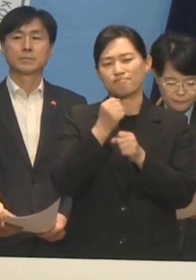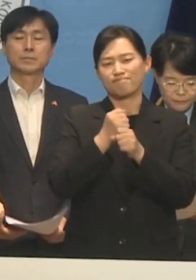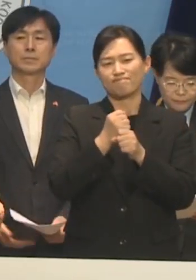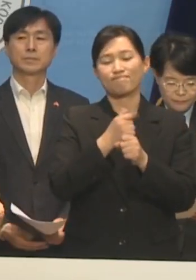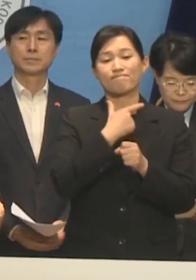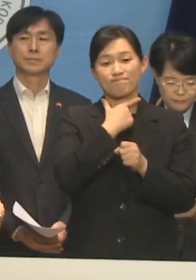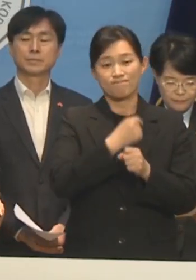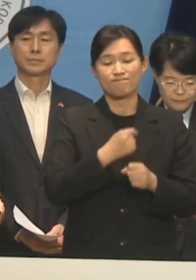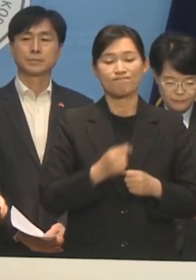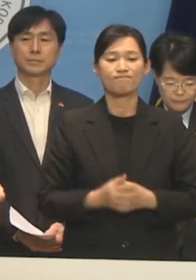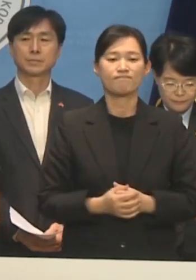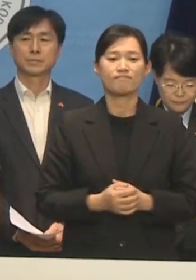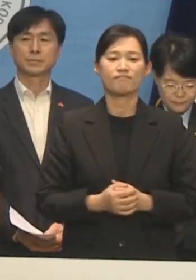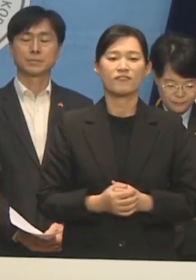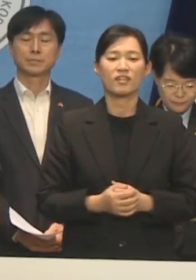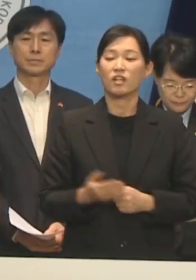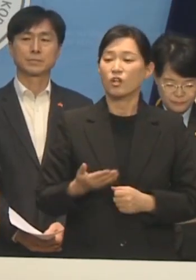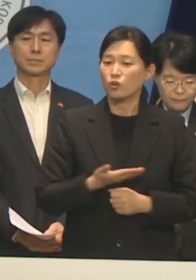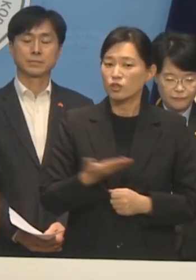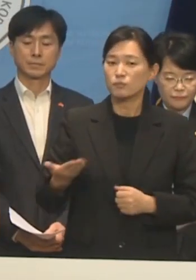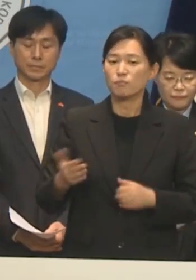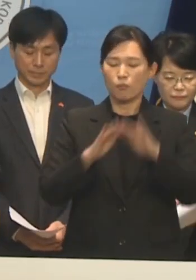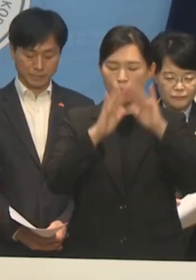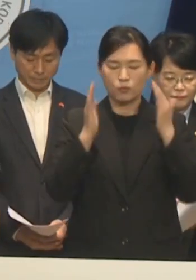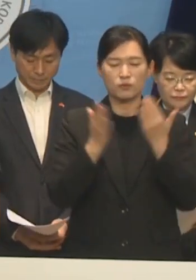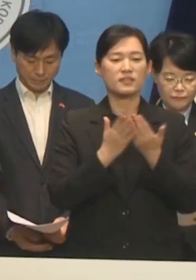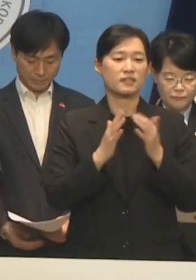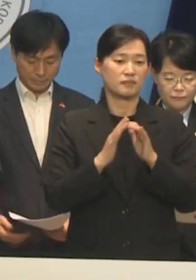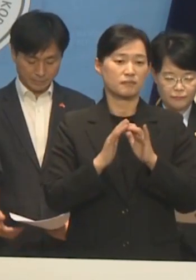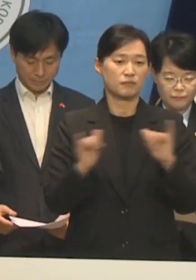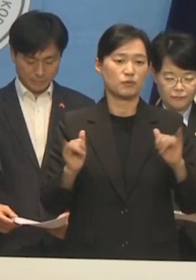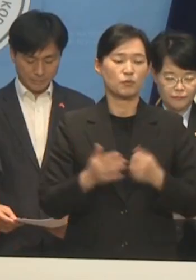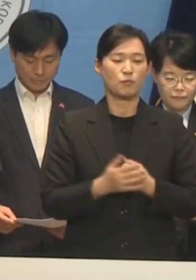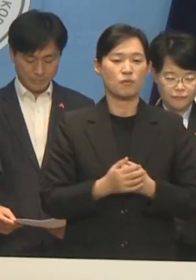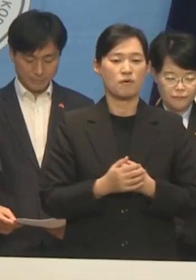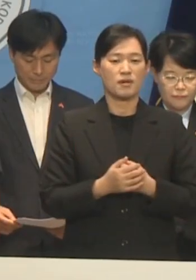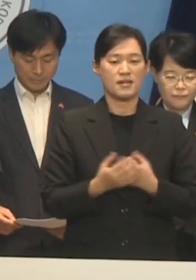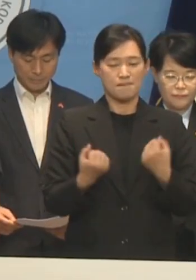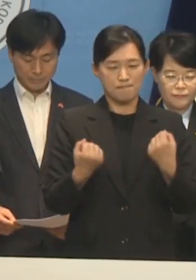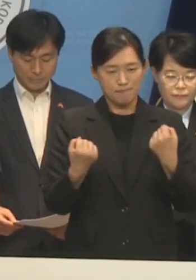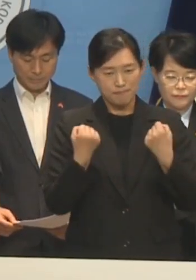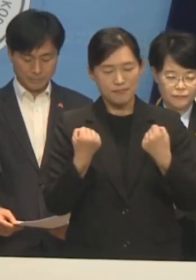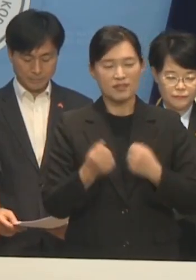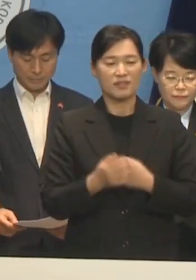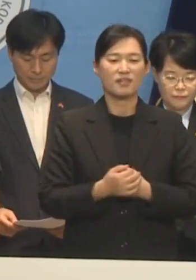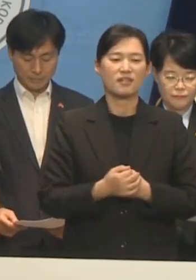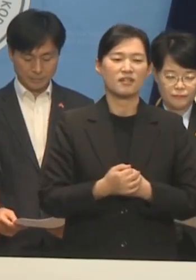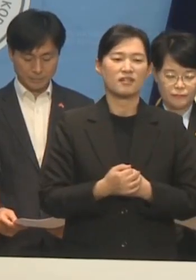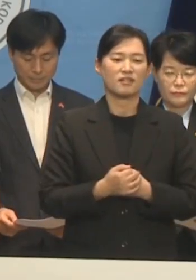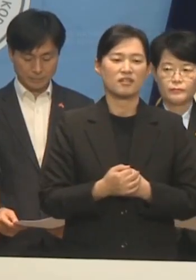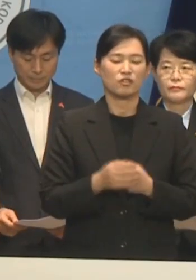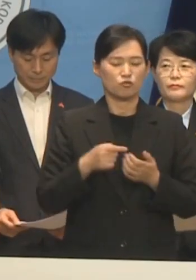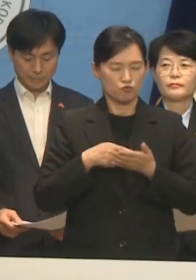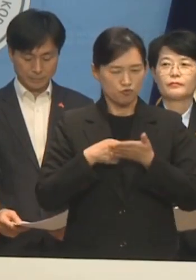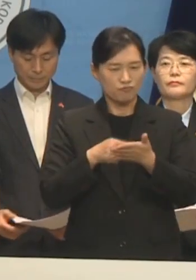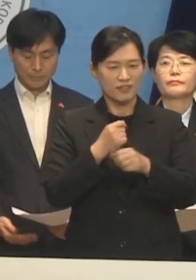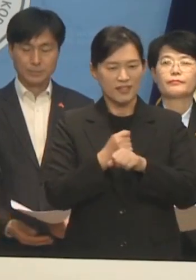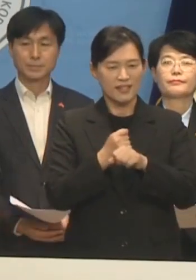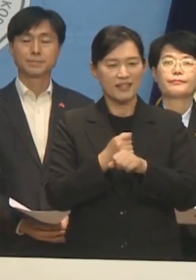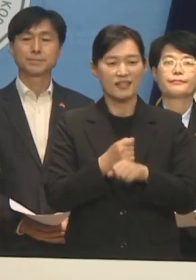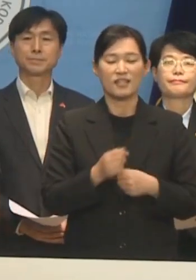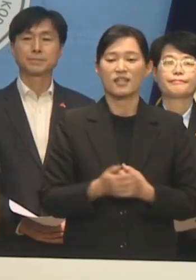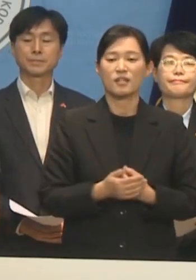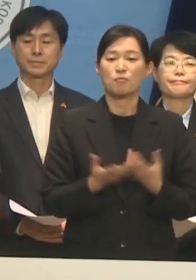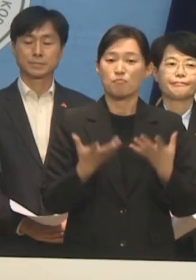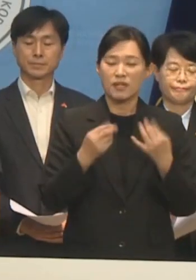수 있었으면 좋겠습니다. 여기 계신 모든 분들과 함께 힘차게 추진할 테니까요. 많은